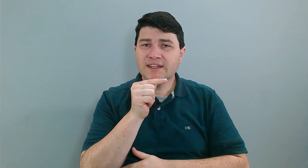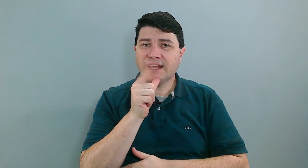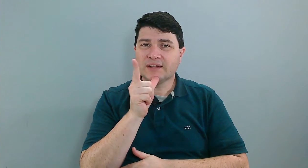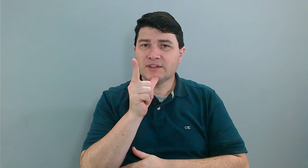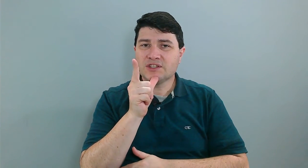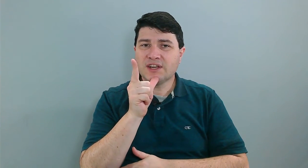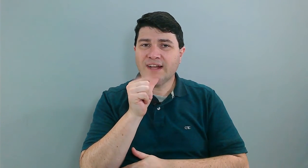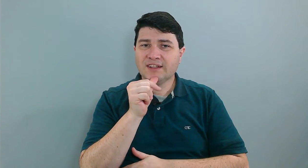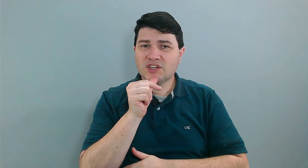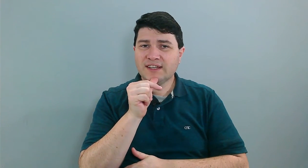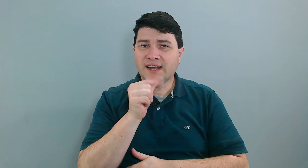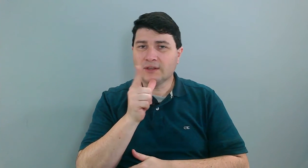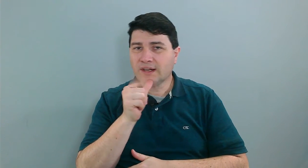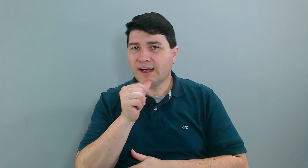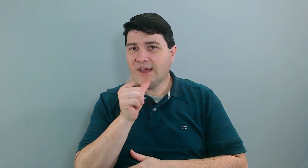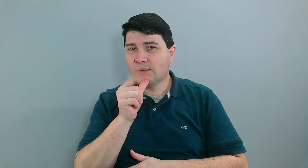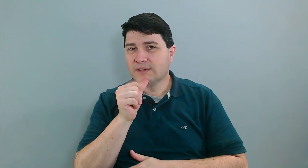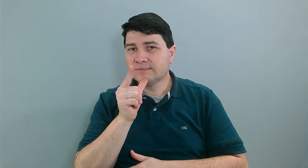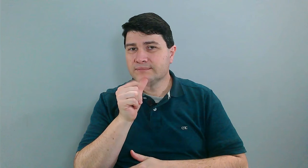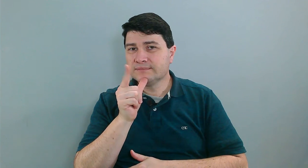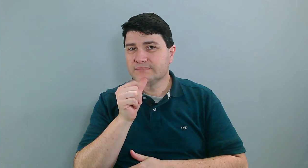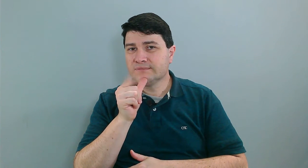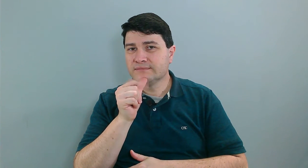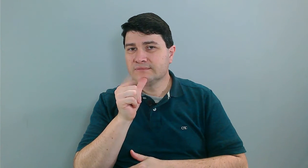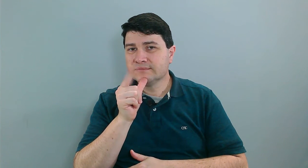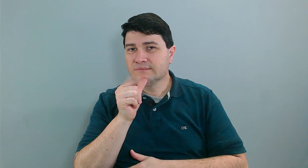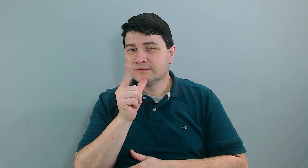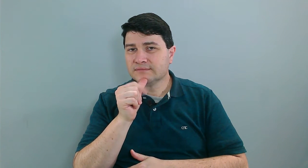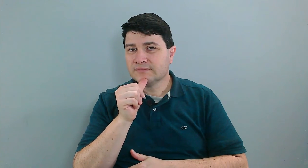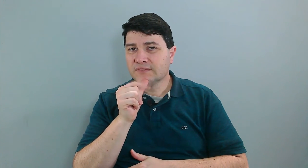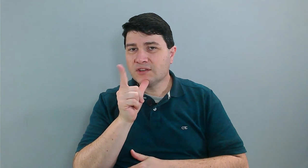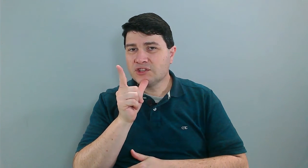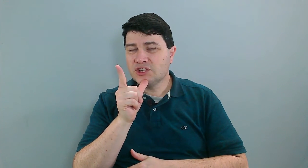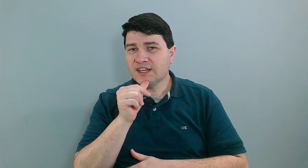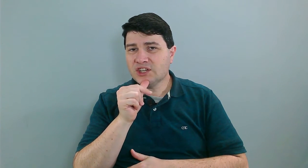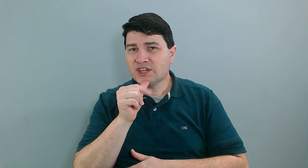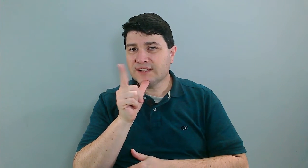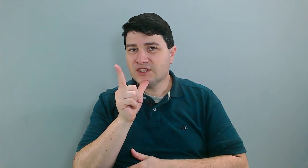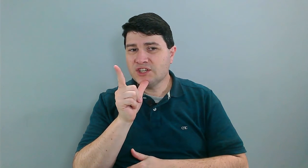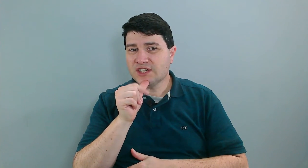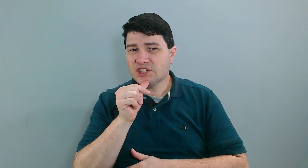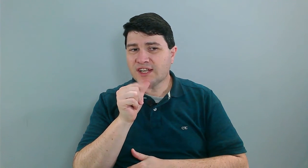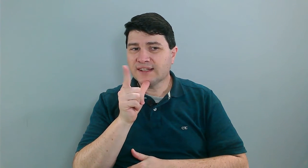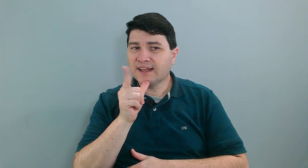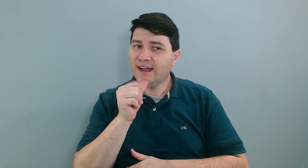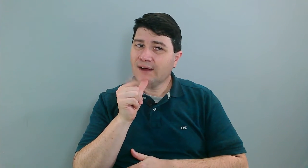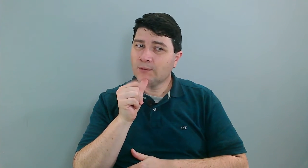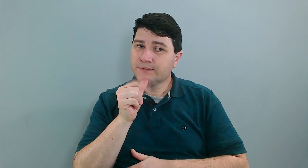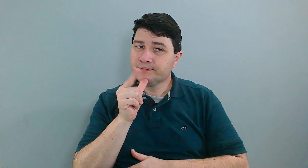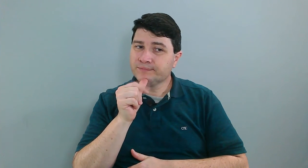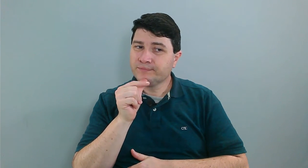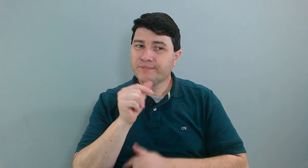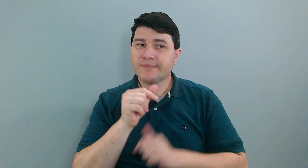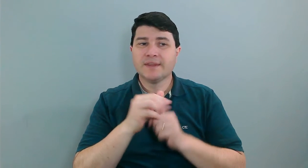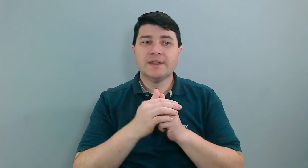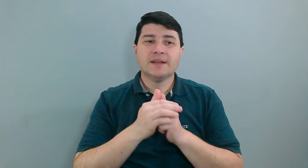achatado. Esticado, achatado, ó. Água. Então estica, achata, água.